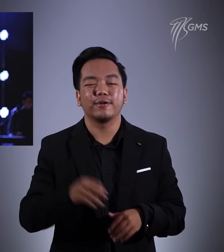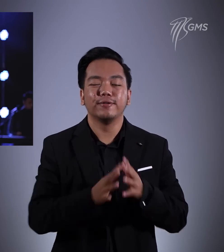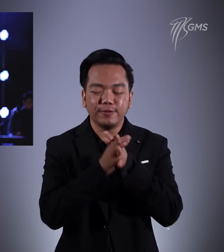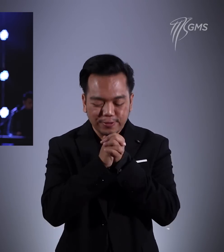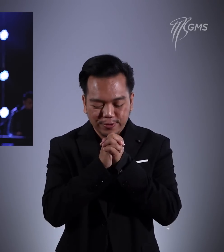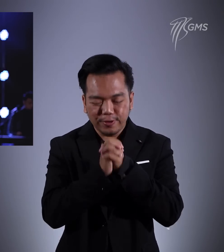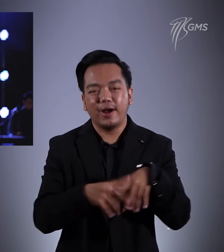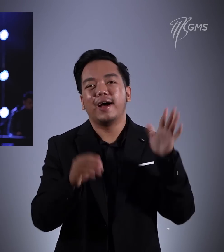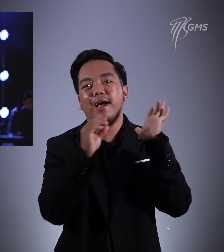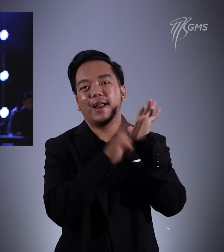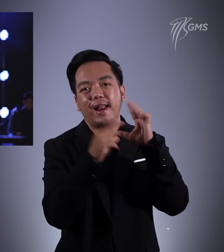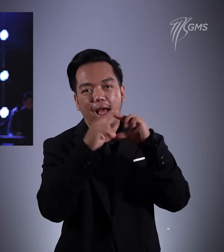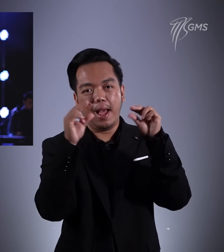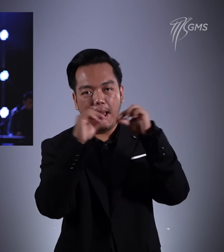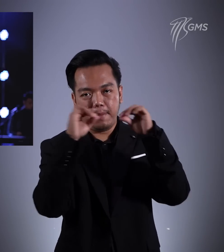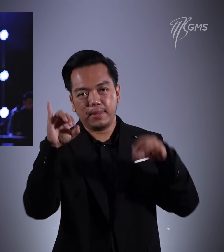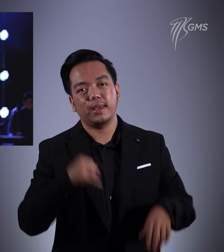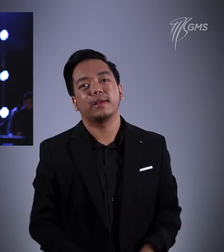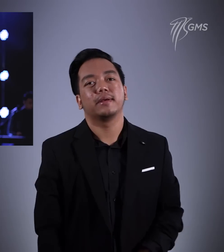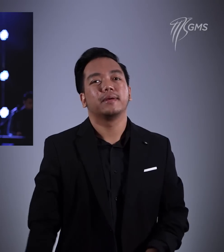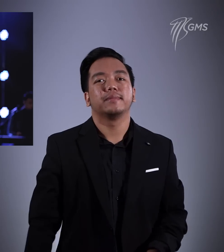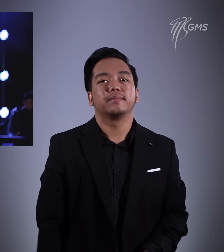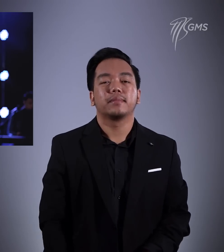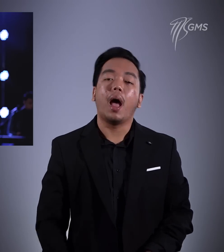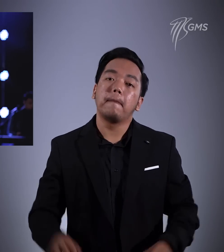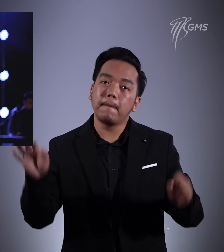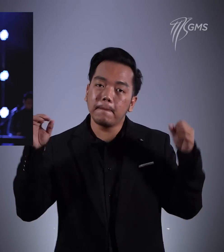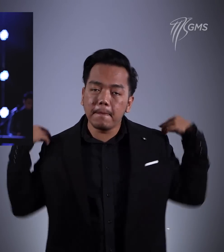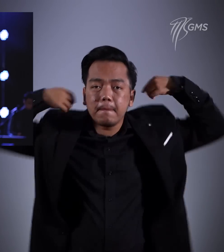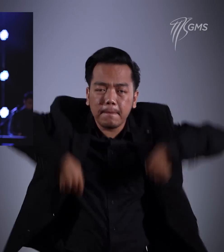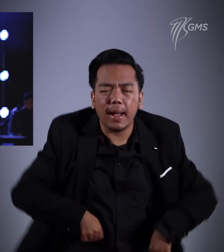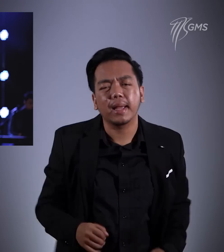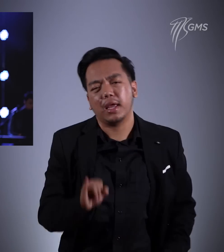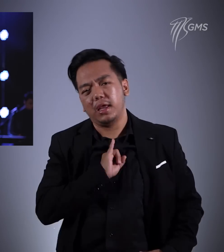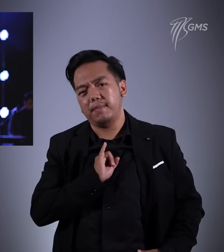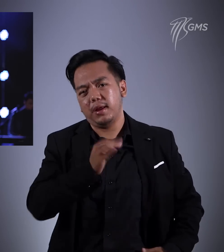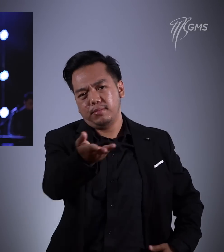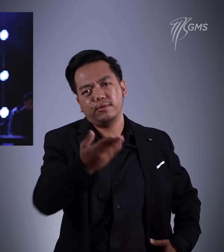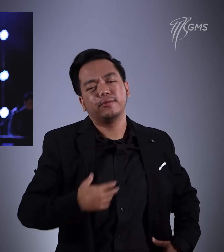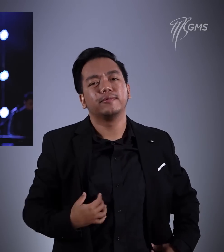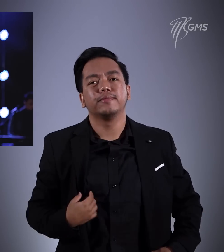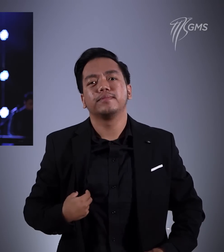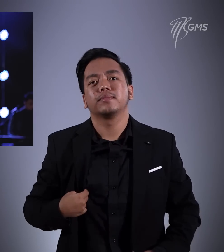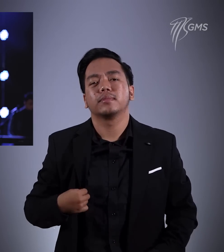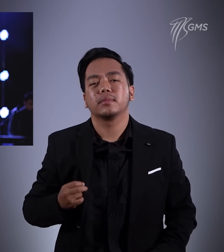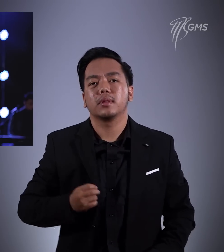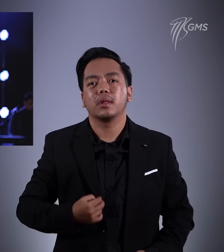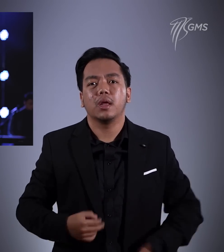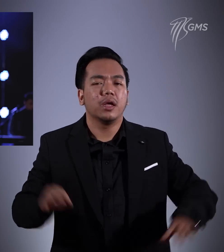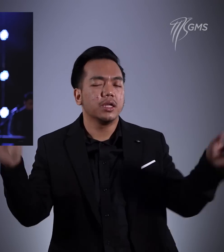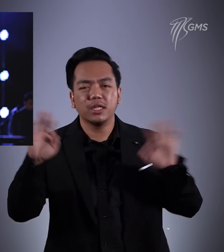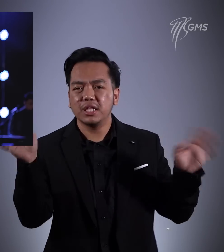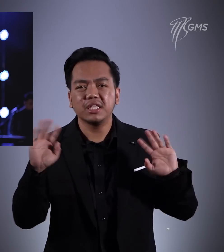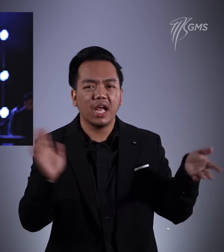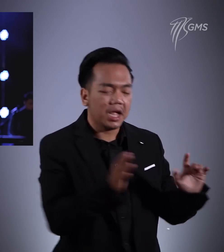orang beriman. Use your faith for you and for other people too. Pakailah imanmu. Biji sesawi itu, jangan pindahkan